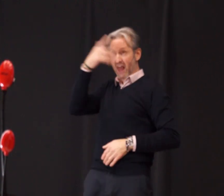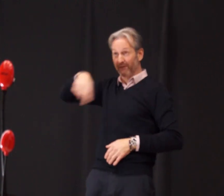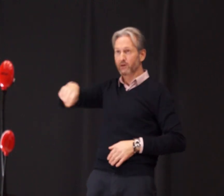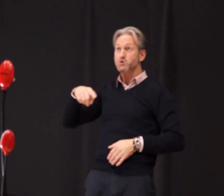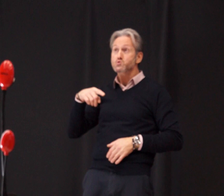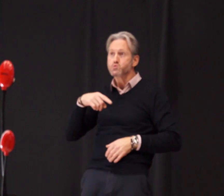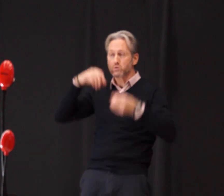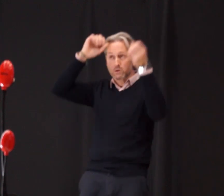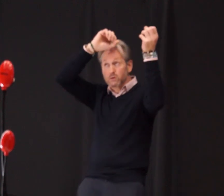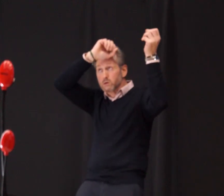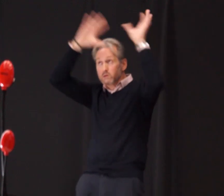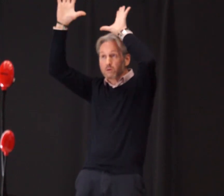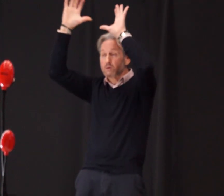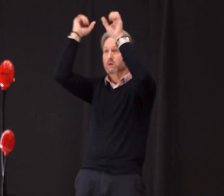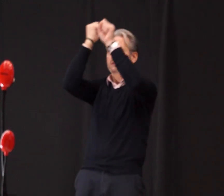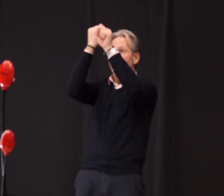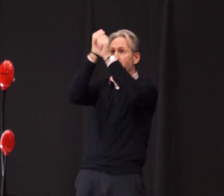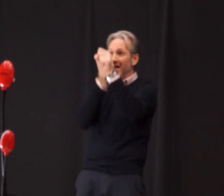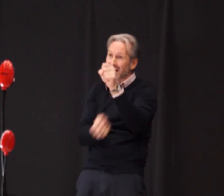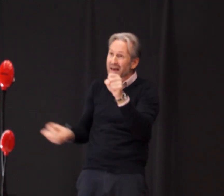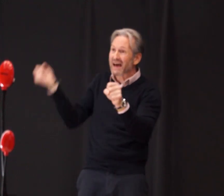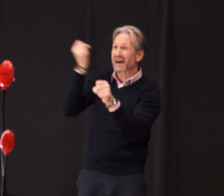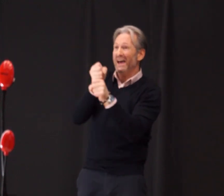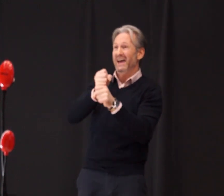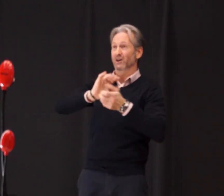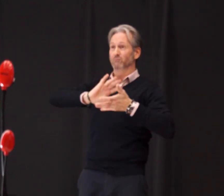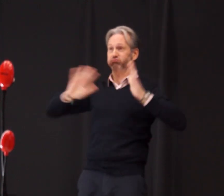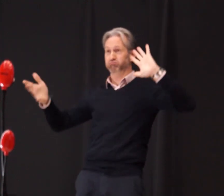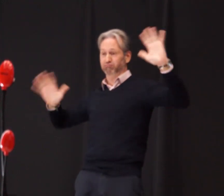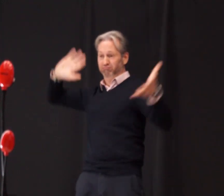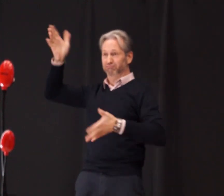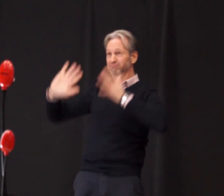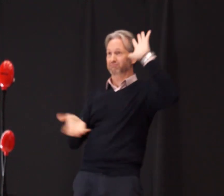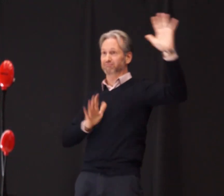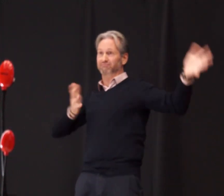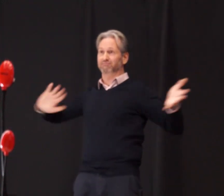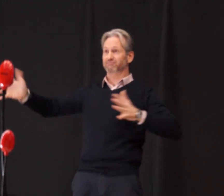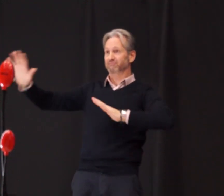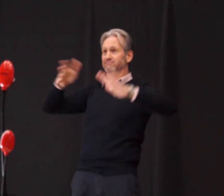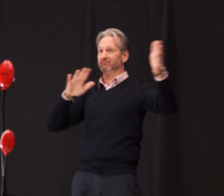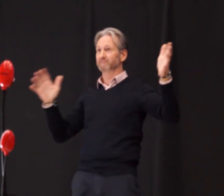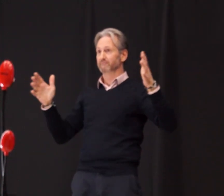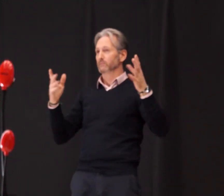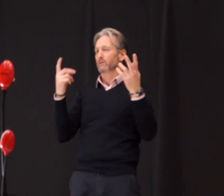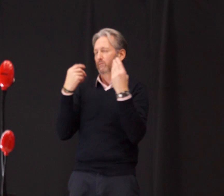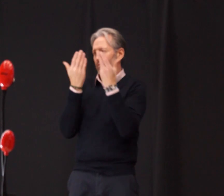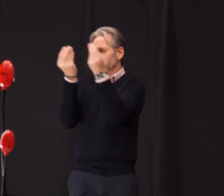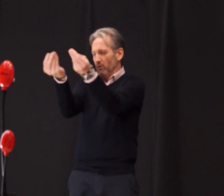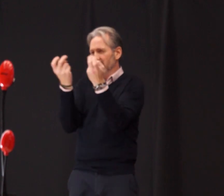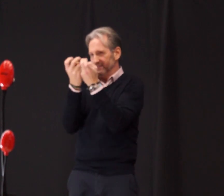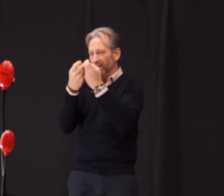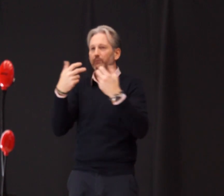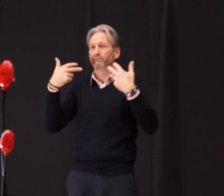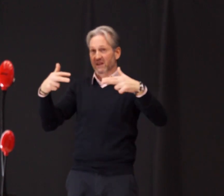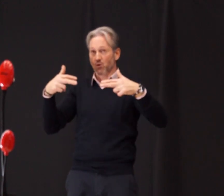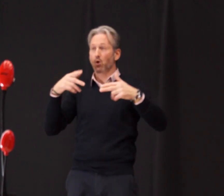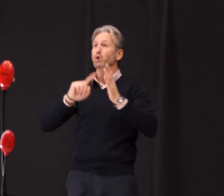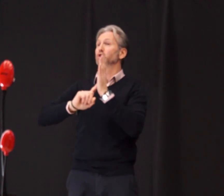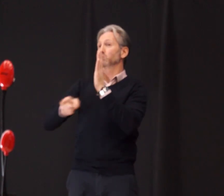VIES, V-I-E-S, et qui permet de créer... au départ, c'était pour décrire la spatialisation dans la langue des signes. Donc, c'est